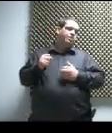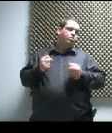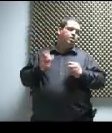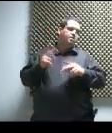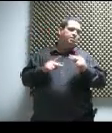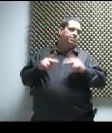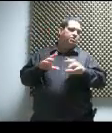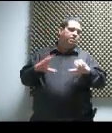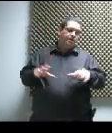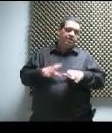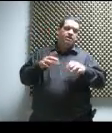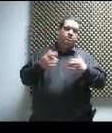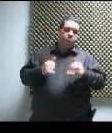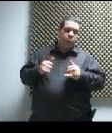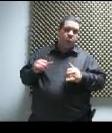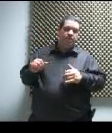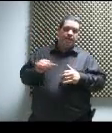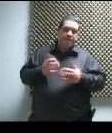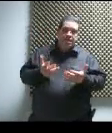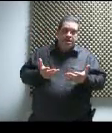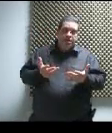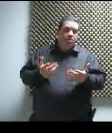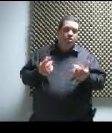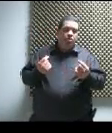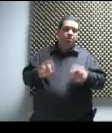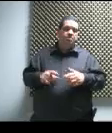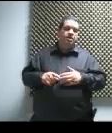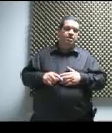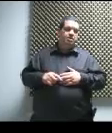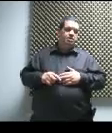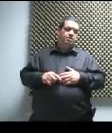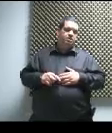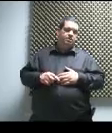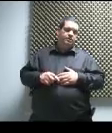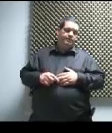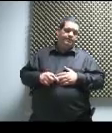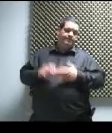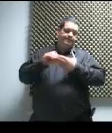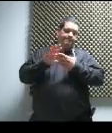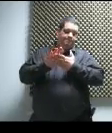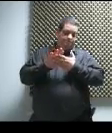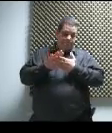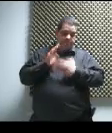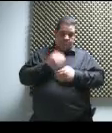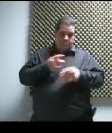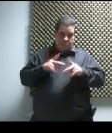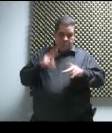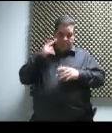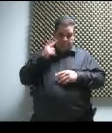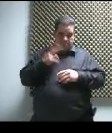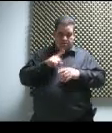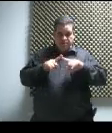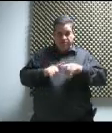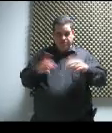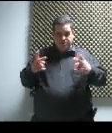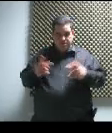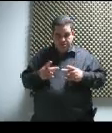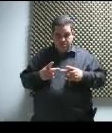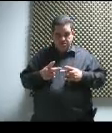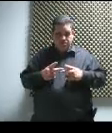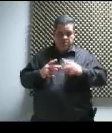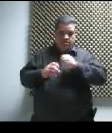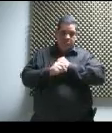personas que hizo el filmulacro o qué pasó? Bueno, el registro es lo que nos permite a nosotros ver los diferentes sitios en los cuales